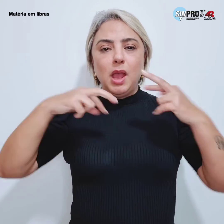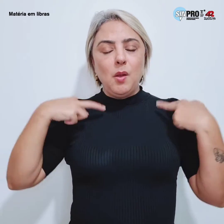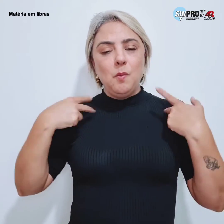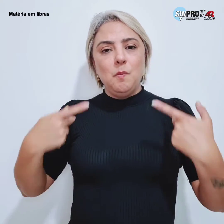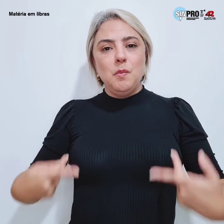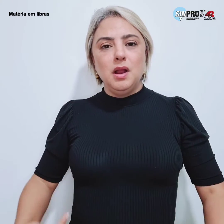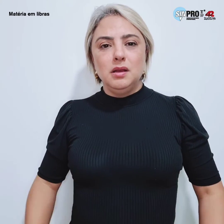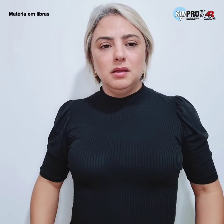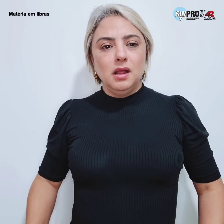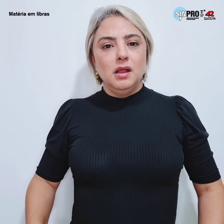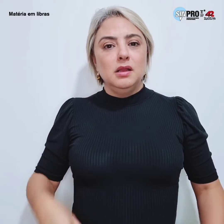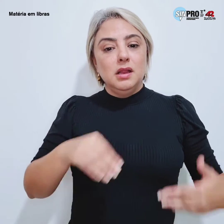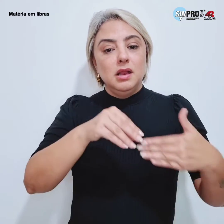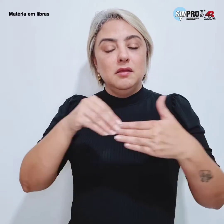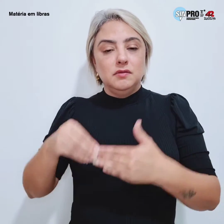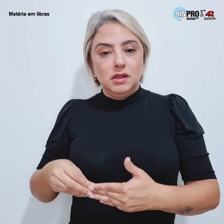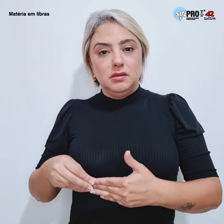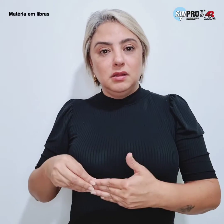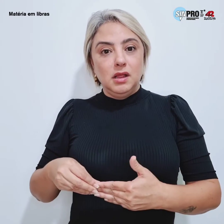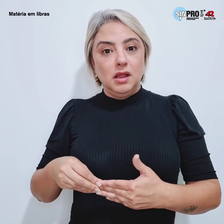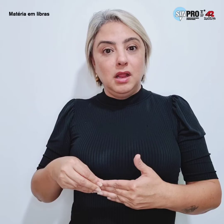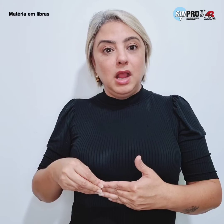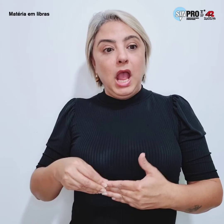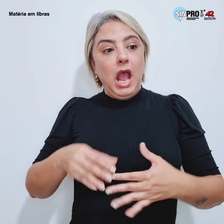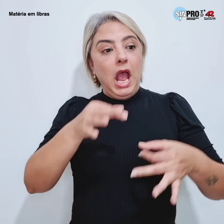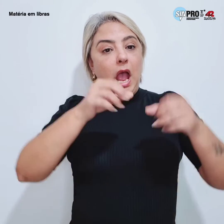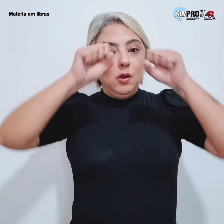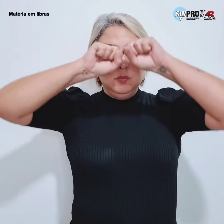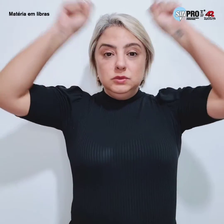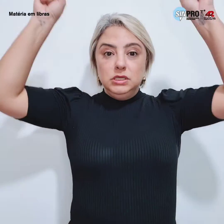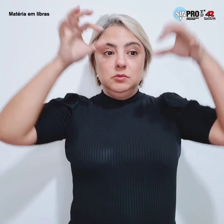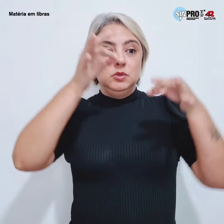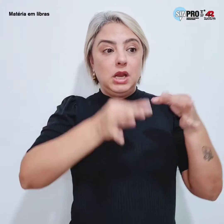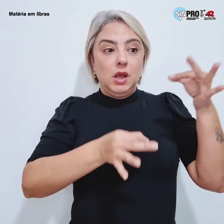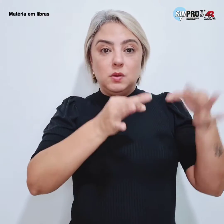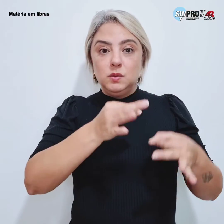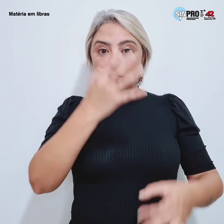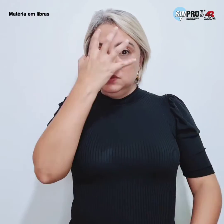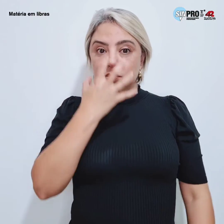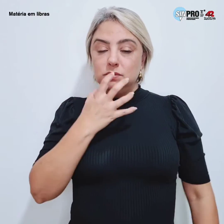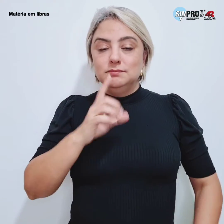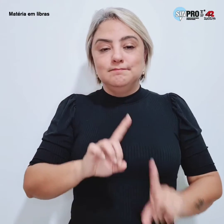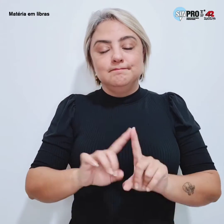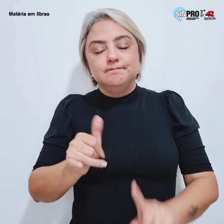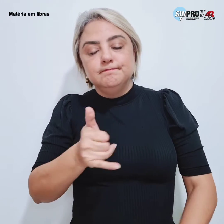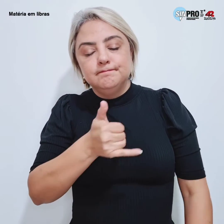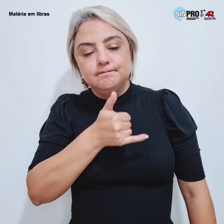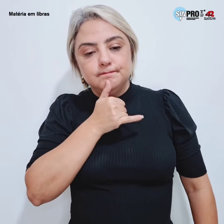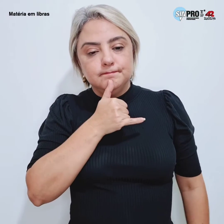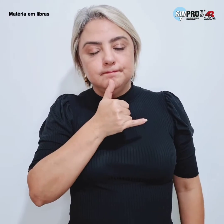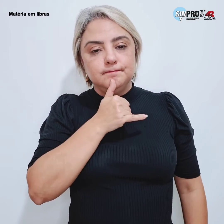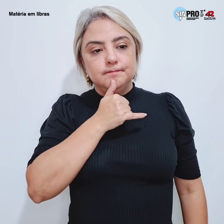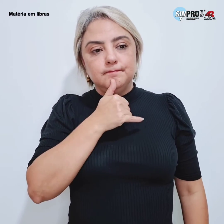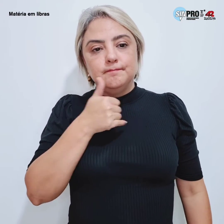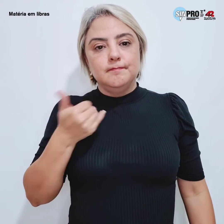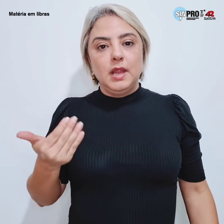que levaria todos a um tribunal sério e justo. Mas, infelizmente, até